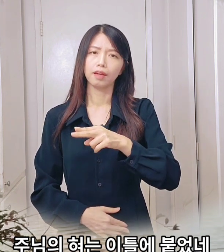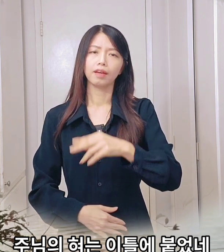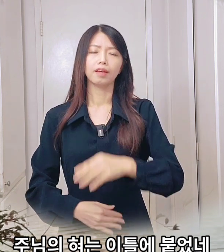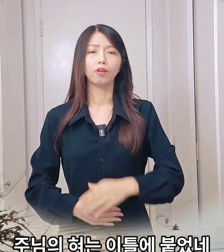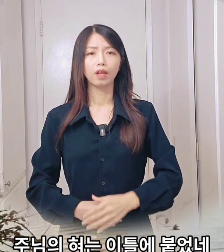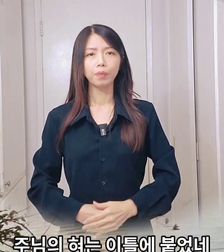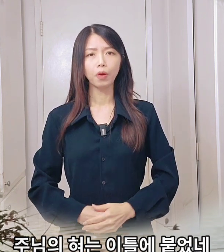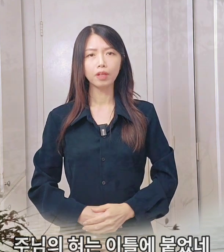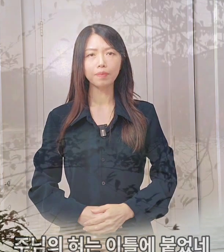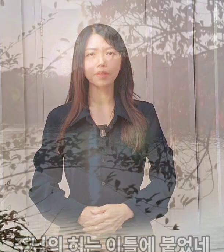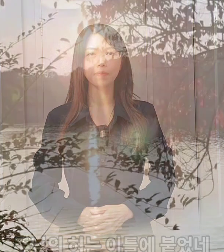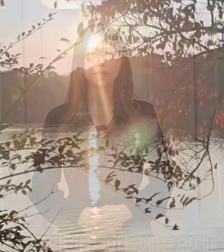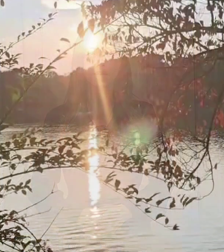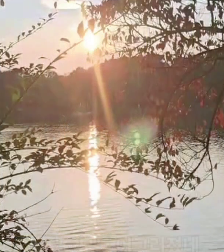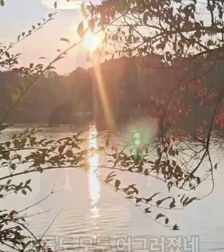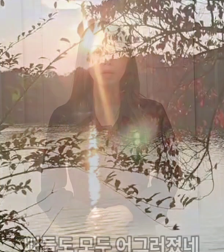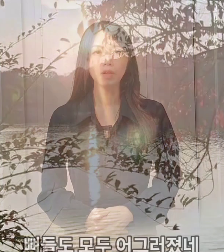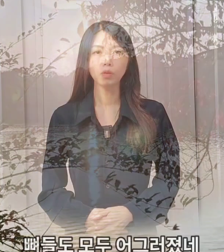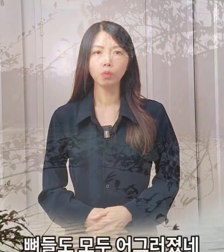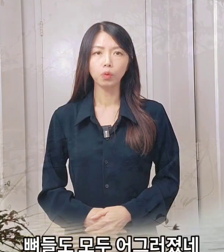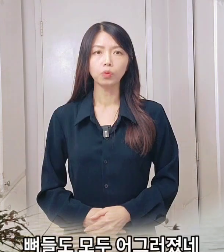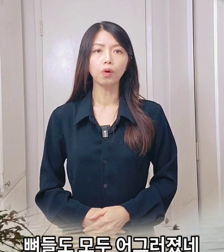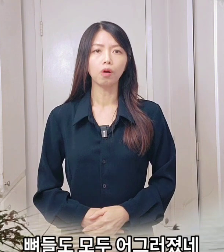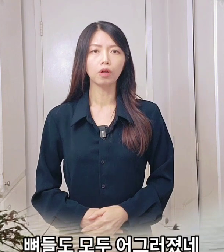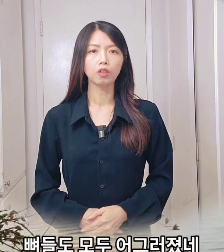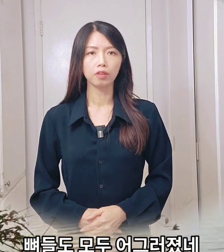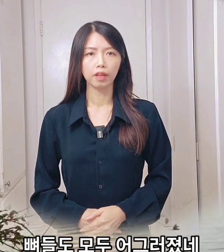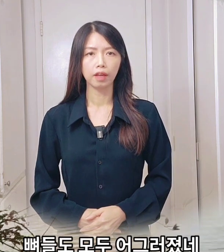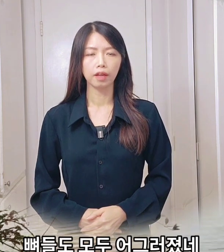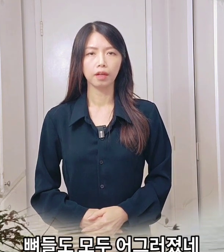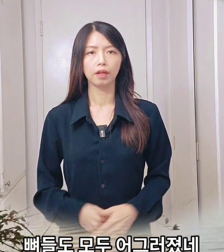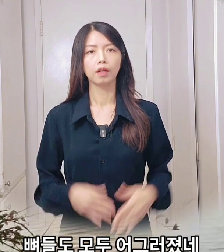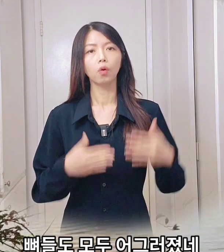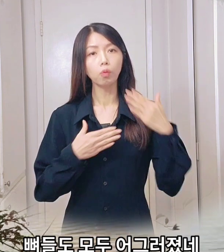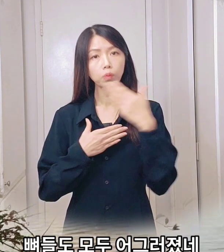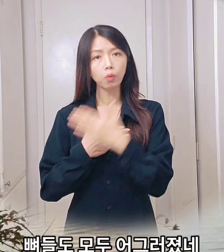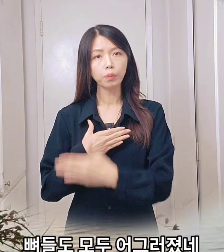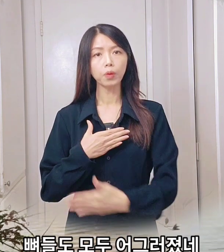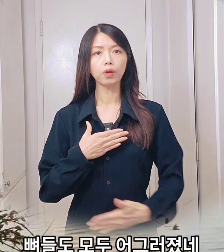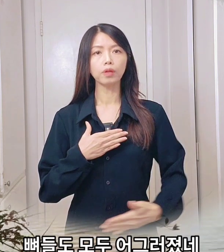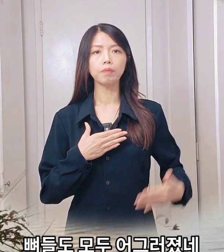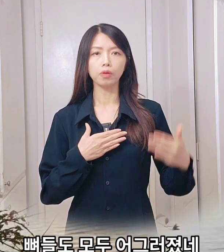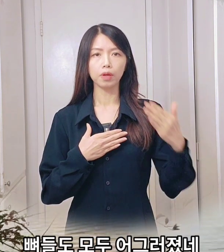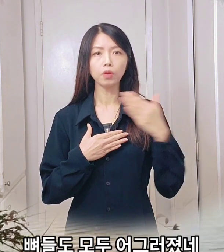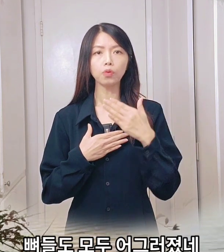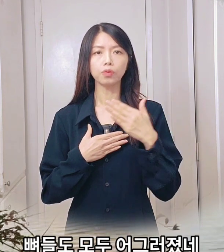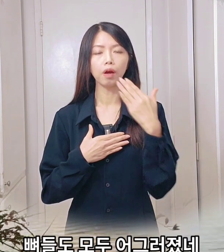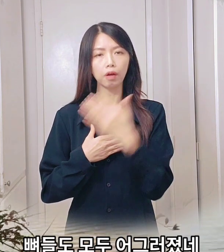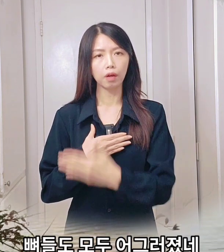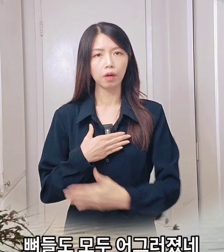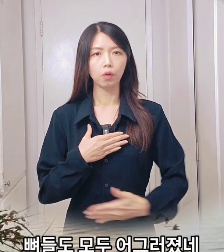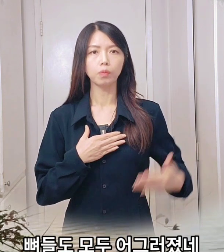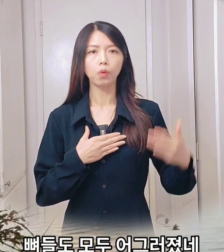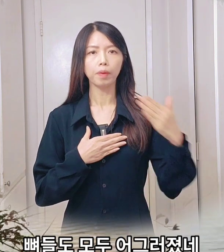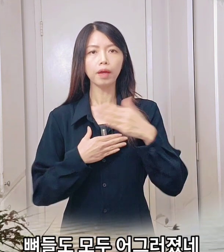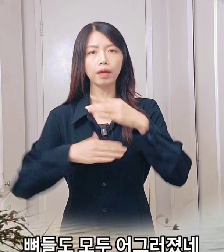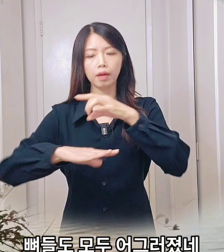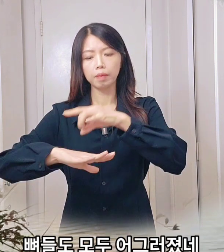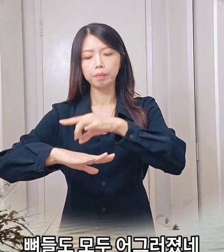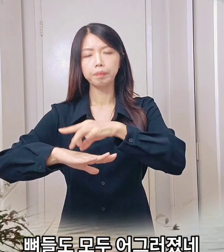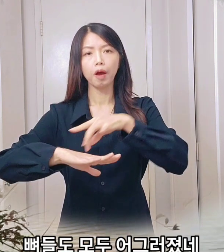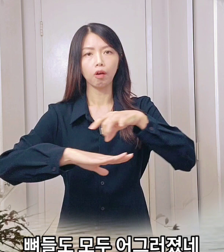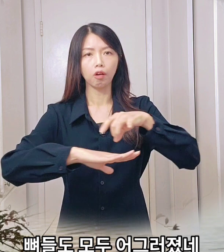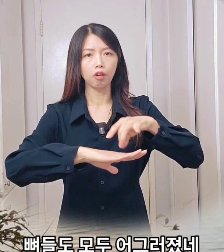붙었네. 이렇게 표현하시면 됩니다. 뼈들도 모두 어그러졌네. 온몸 표현을 먼저 해줬고요.